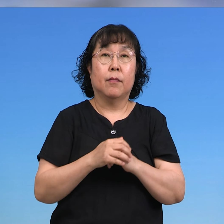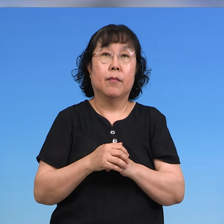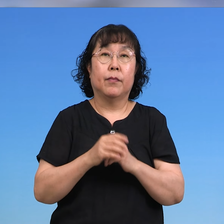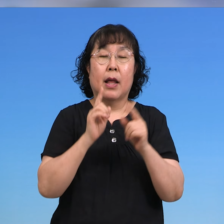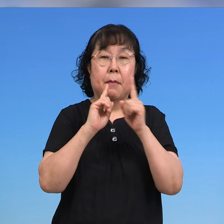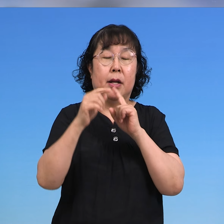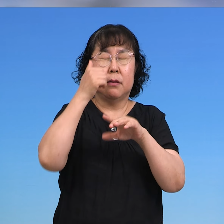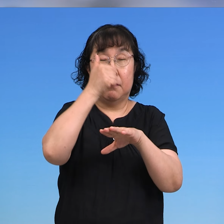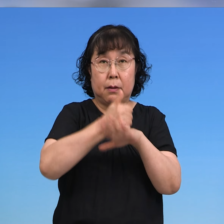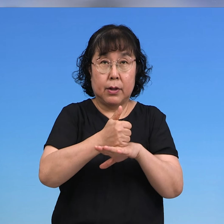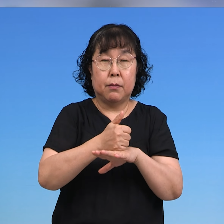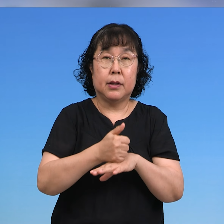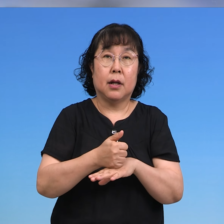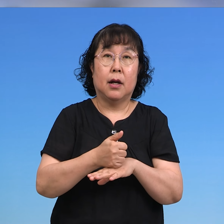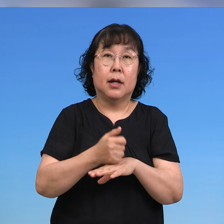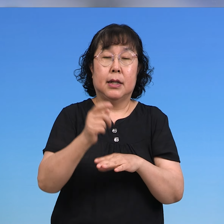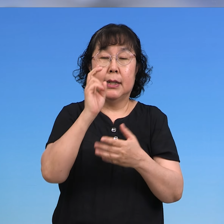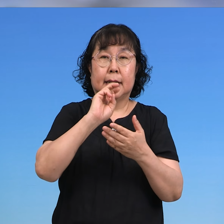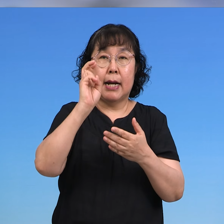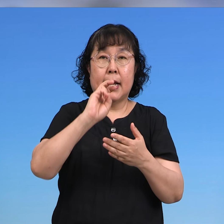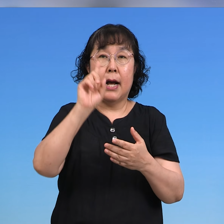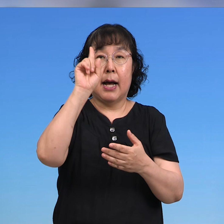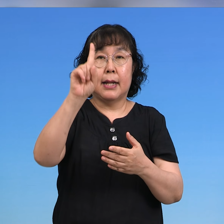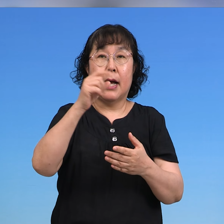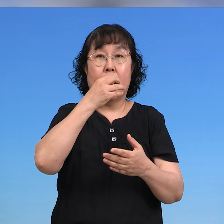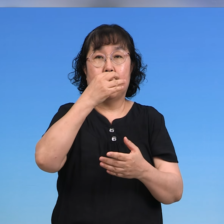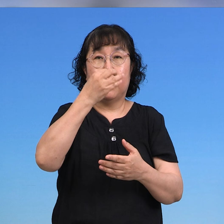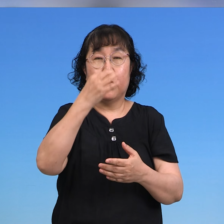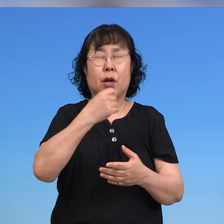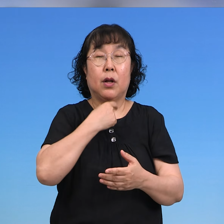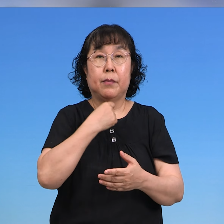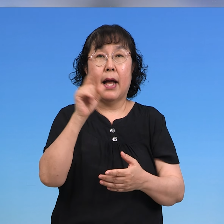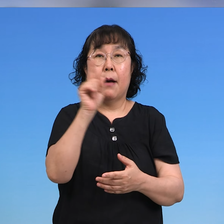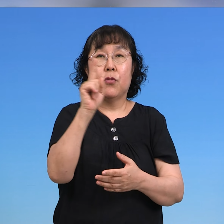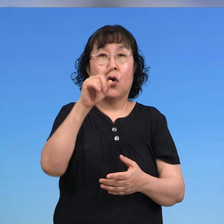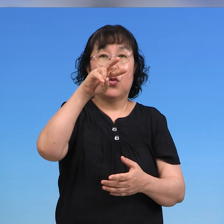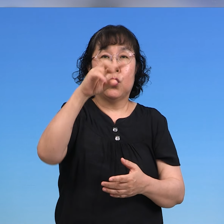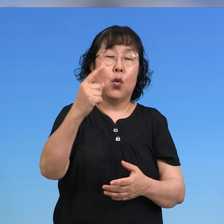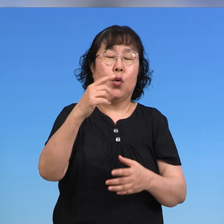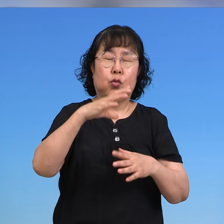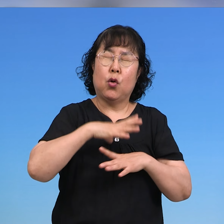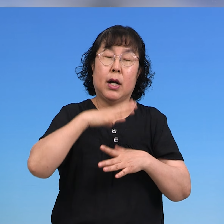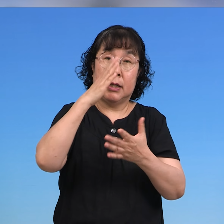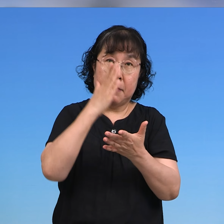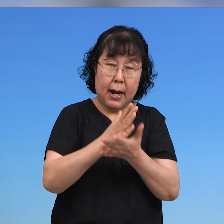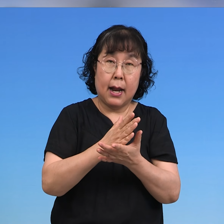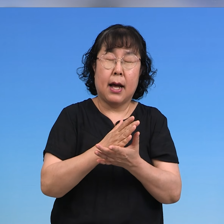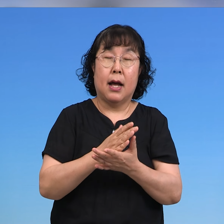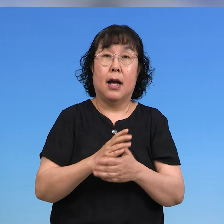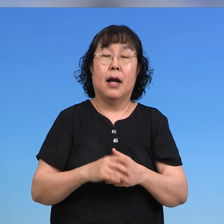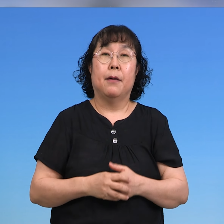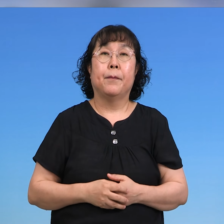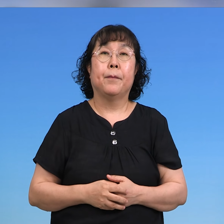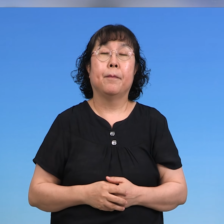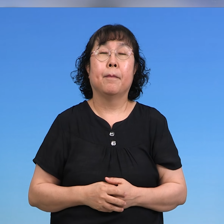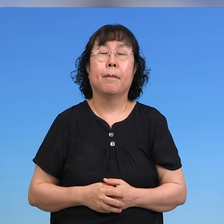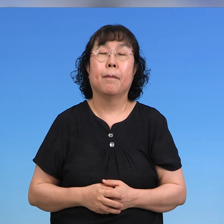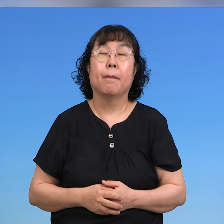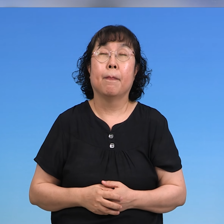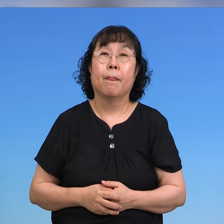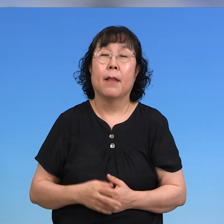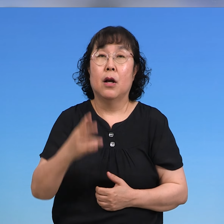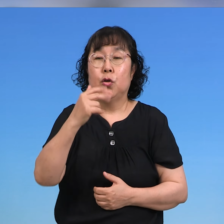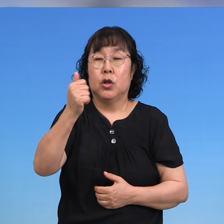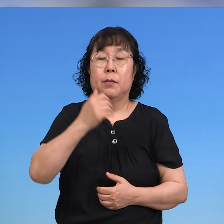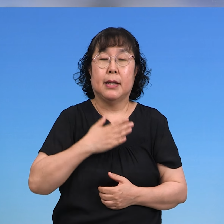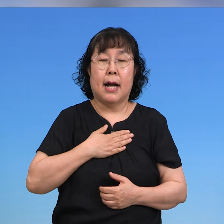말씀을 마무리하면서 우리 이 찬양, 아무것도 두려워하지 마라, 주 너의 하나님이 지키시네. 여기 후렴에 보니까요,